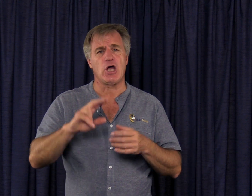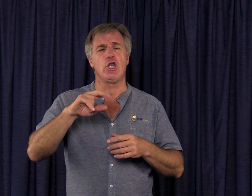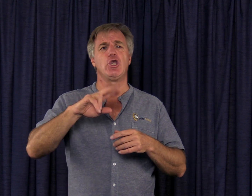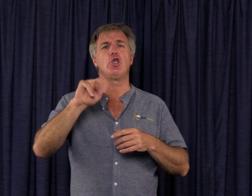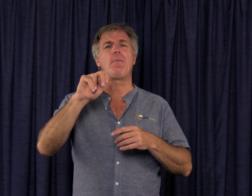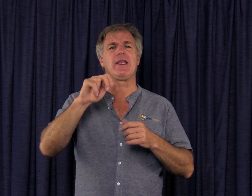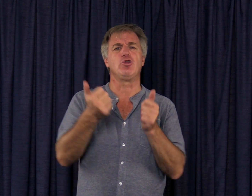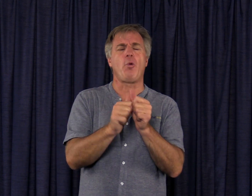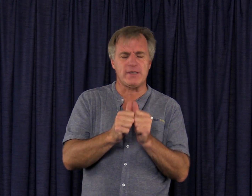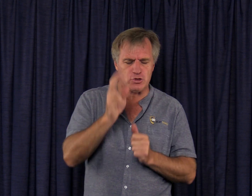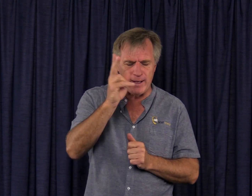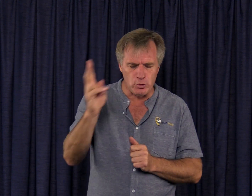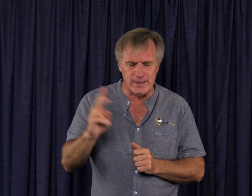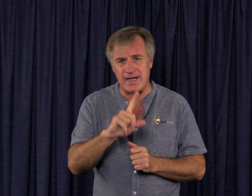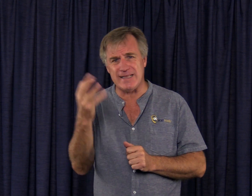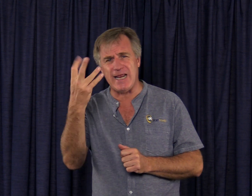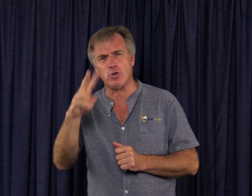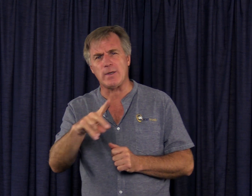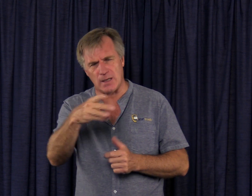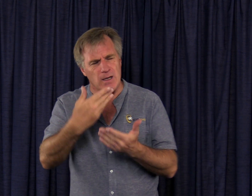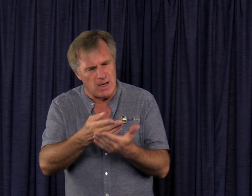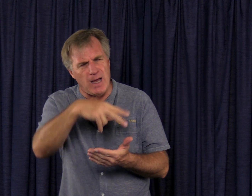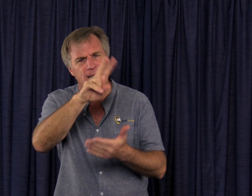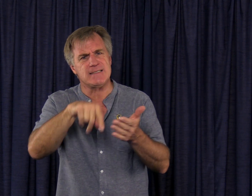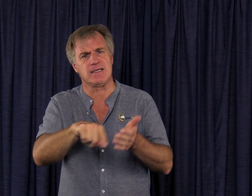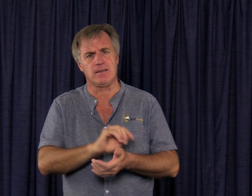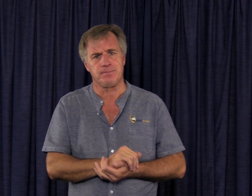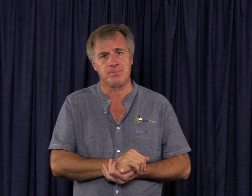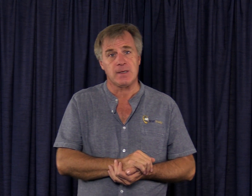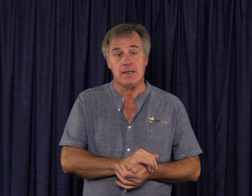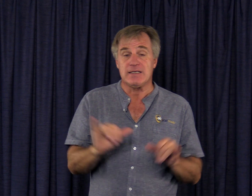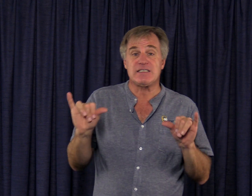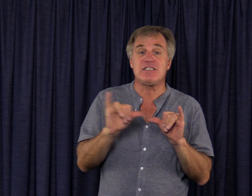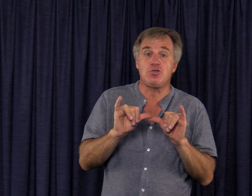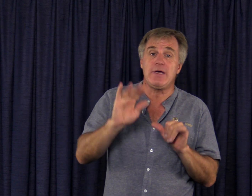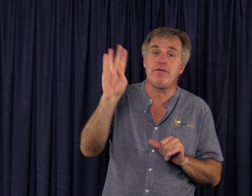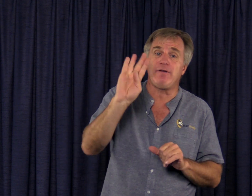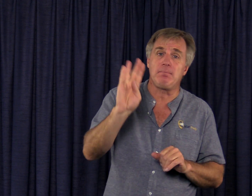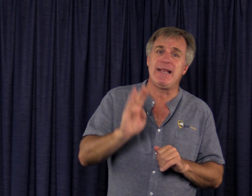in Nommers 22 en 23. Gaan lees dit. Dis die story van Bileam.